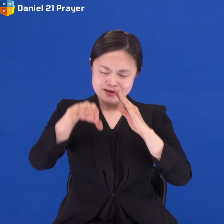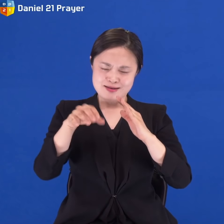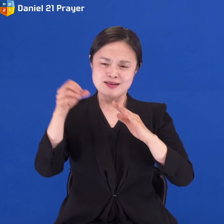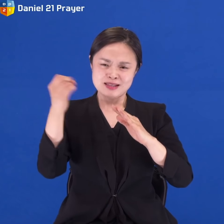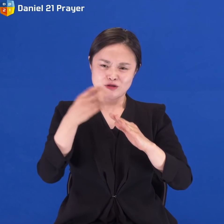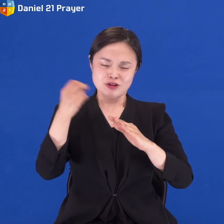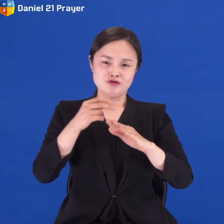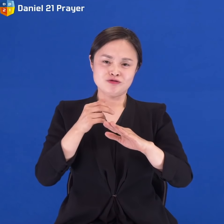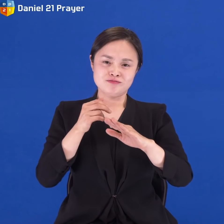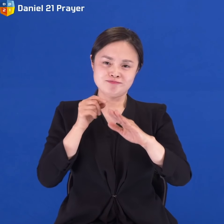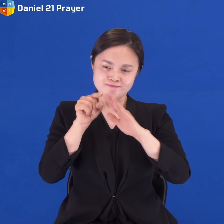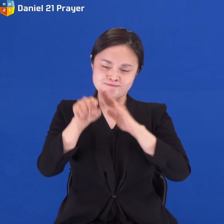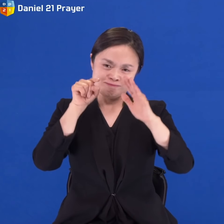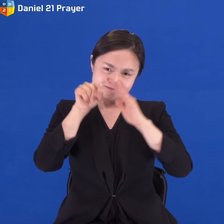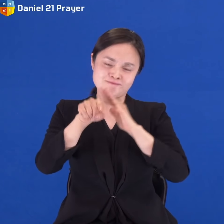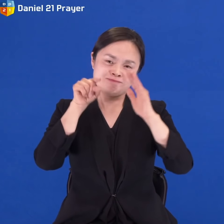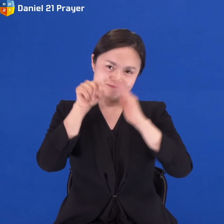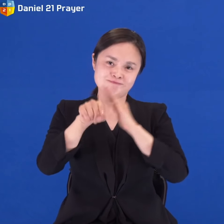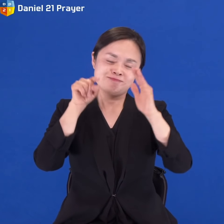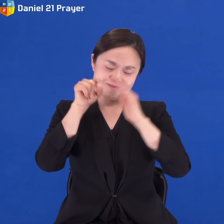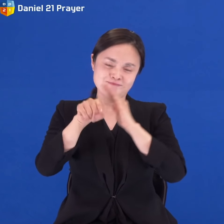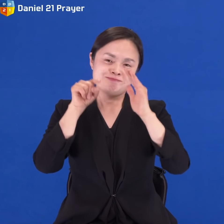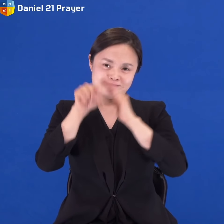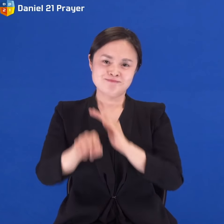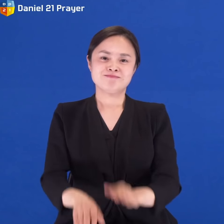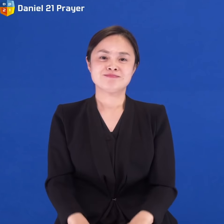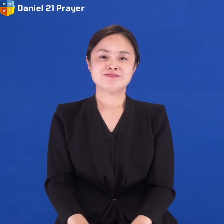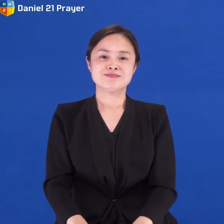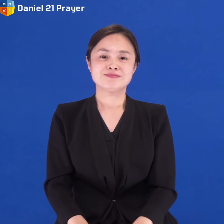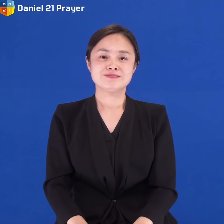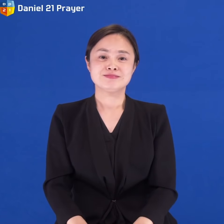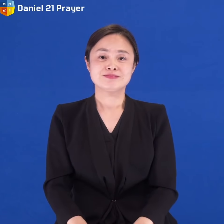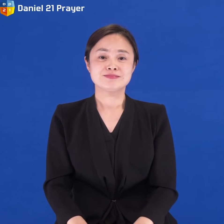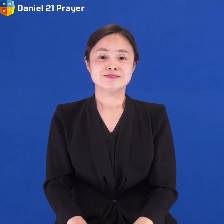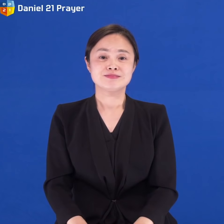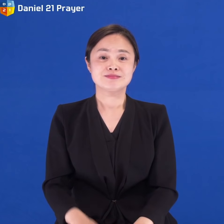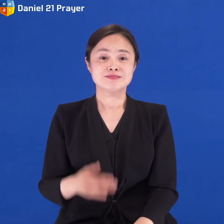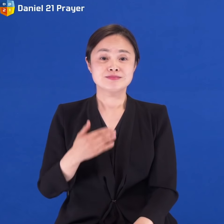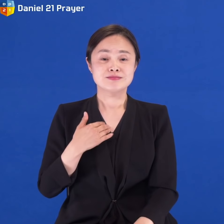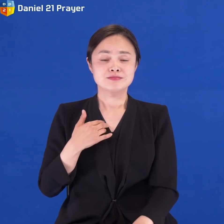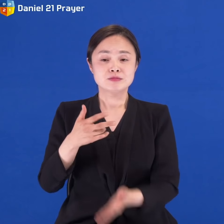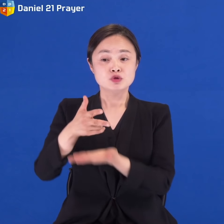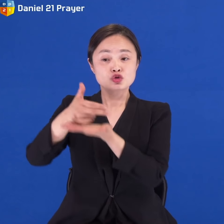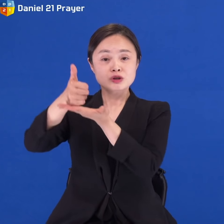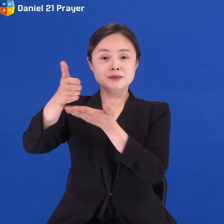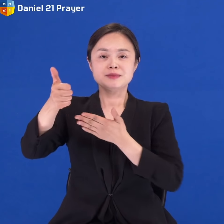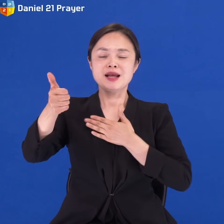주는 나의 주인이시오. 고백도 안 했는데 저는 그 짓을 하고 있었습니다.